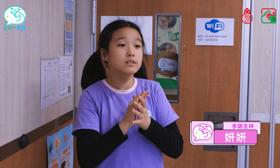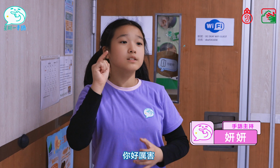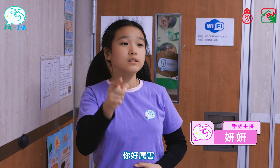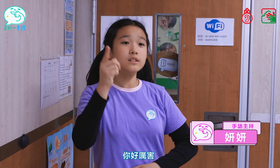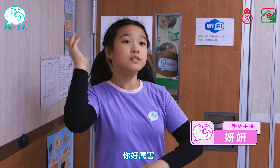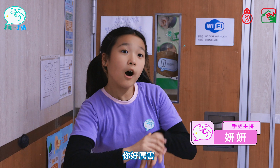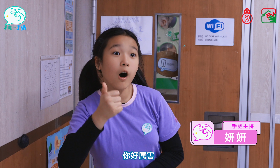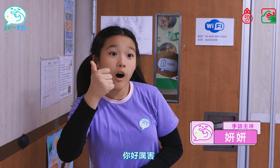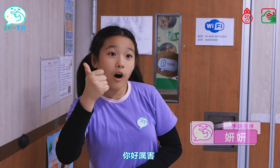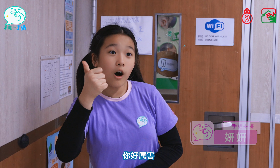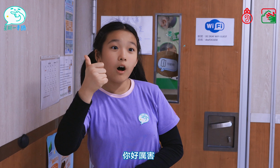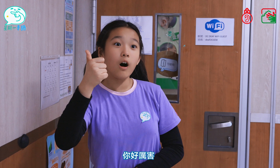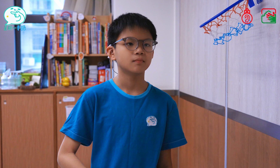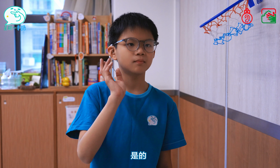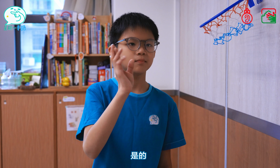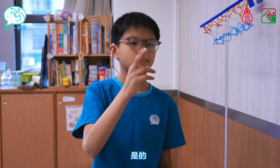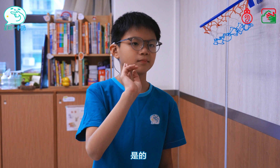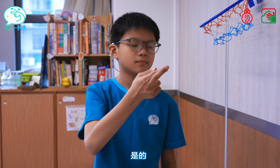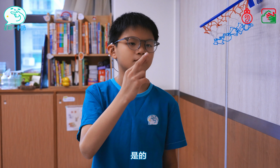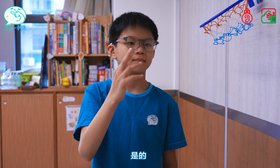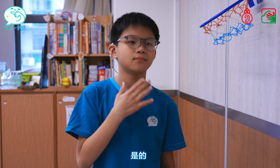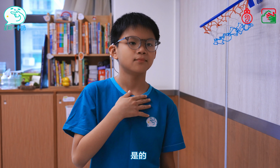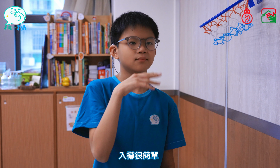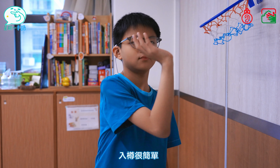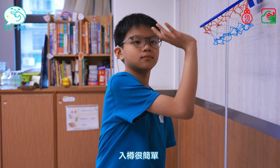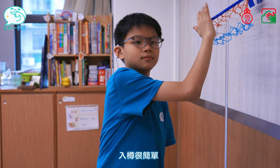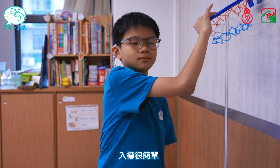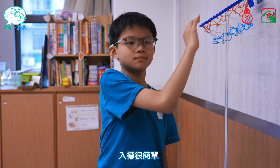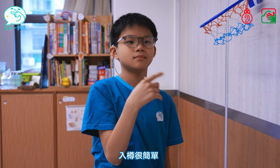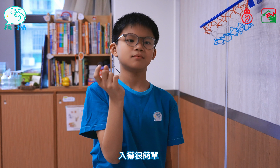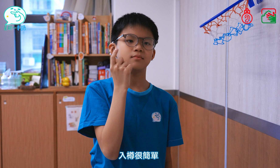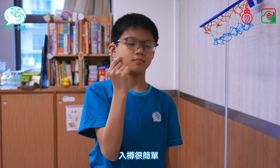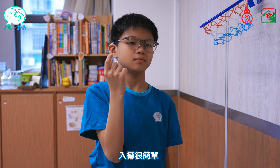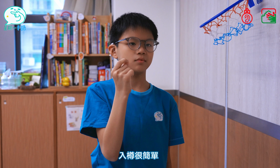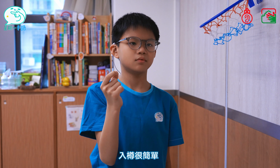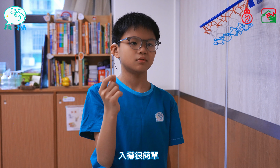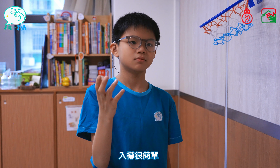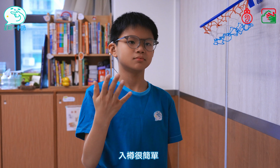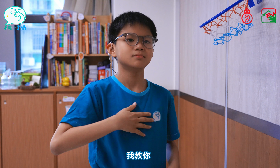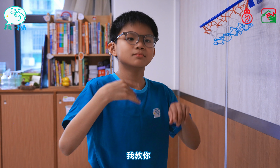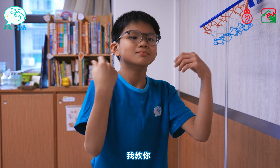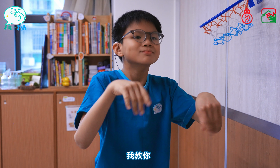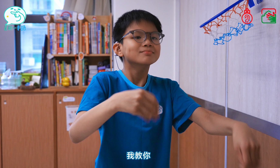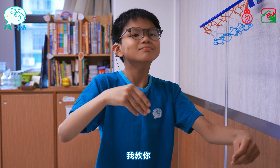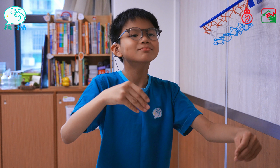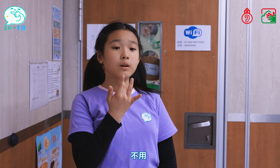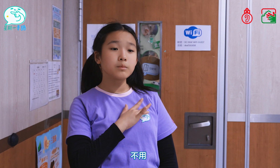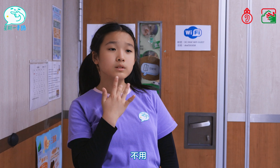你好勁啊！ 係啊，入樽啫嘛，好簡單啫，我教你啦。 唔